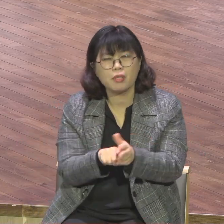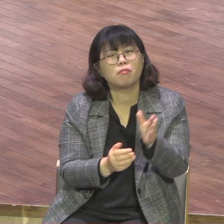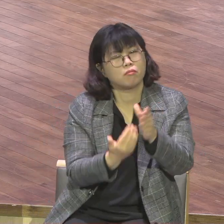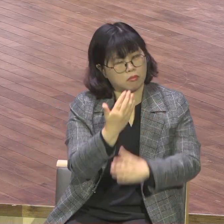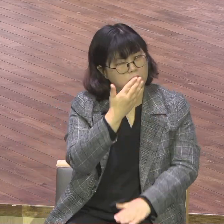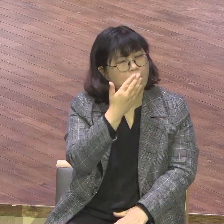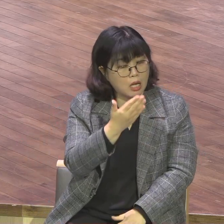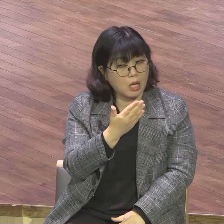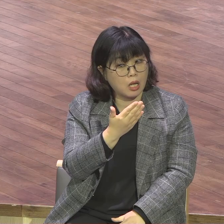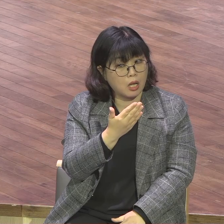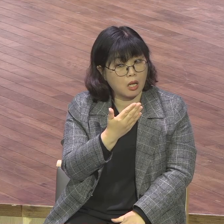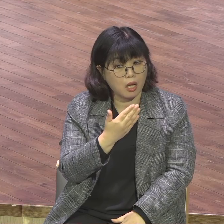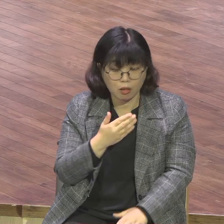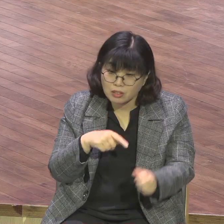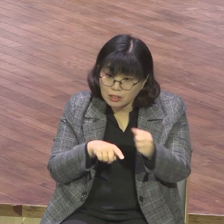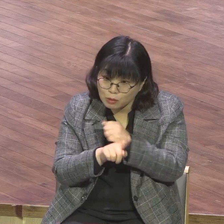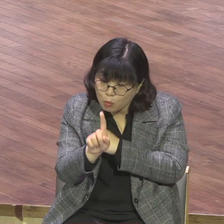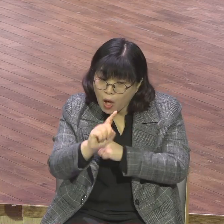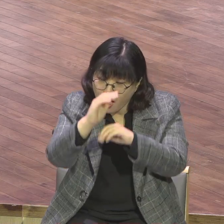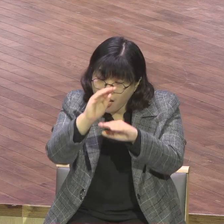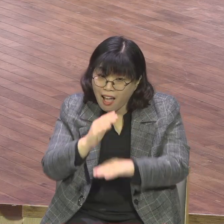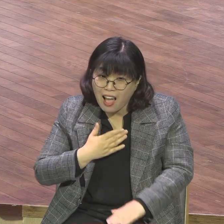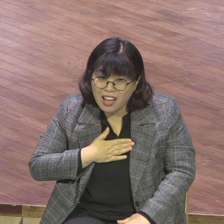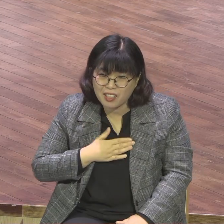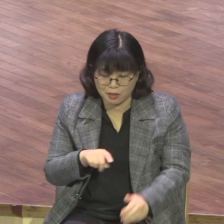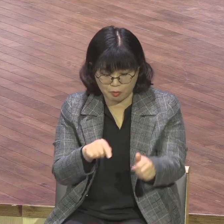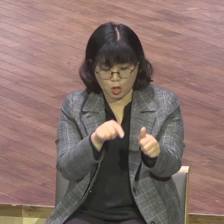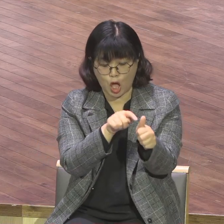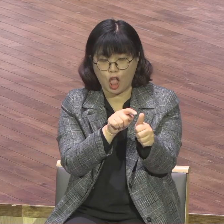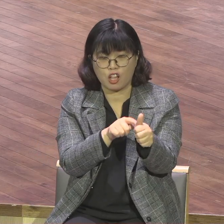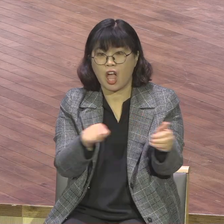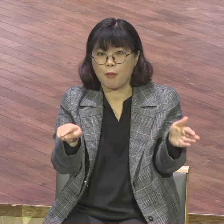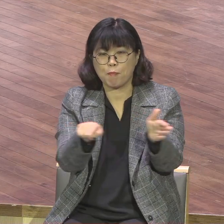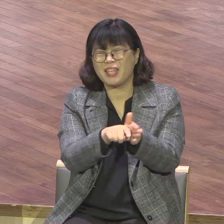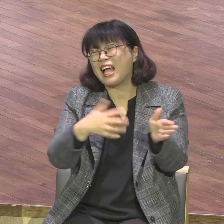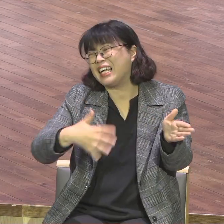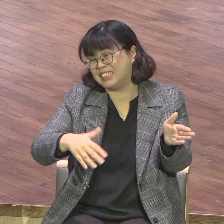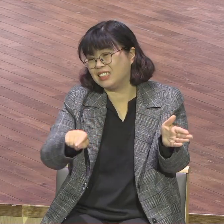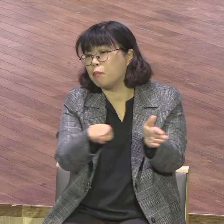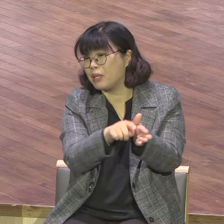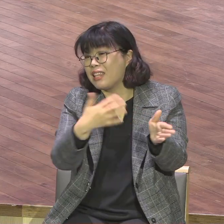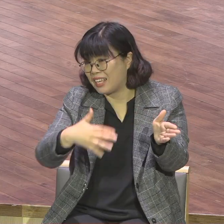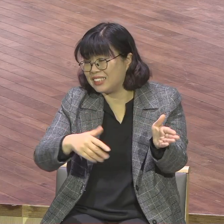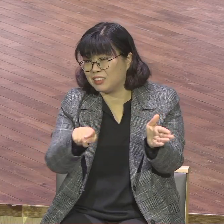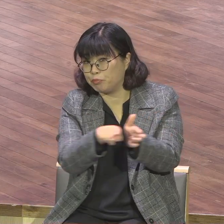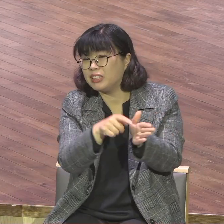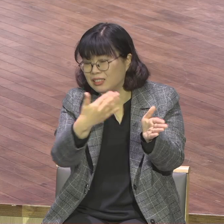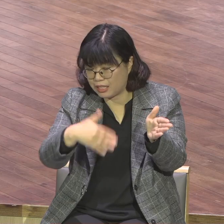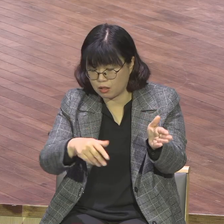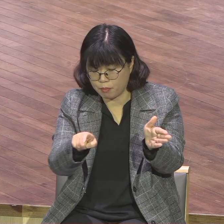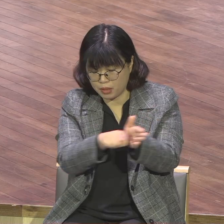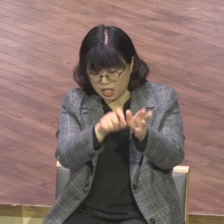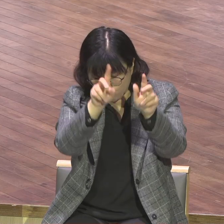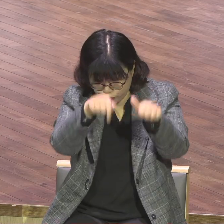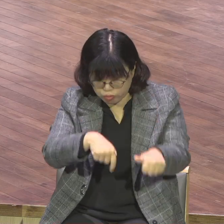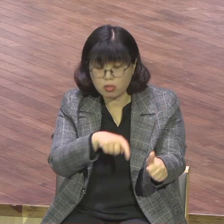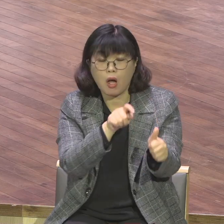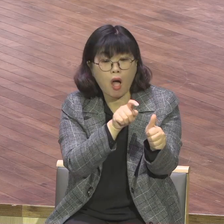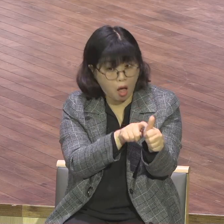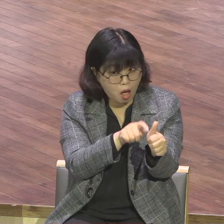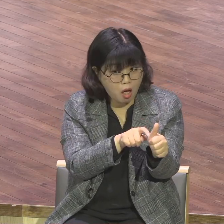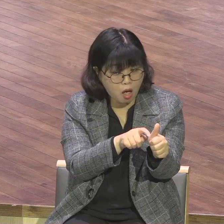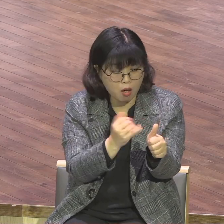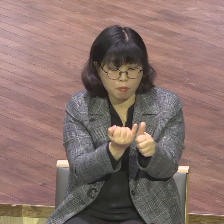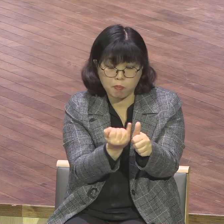심지어 이 베드로는요 불신 남편이라도, 예수도 안 믿어, 불신 남편이라도